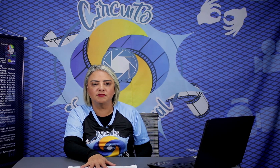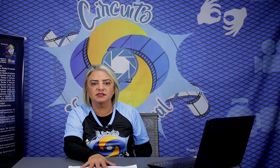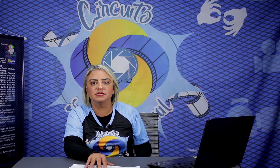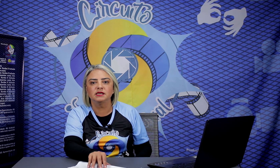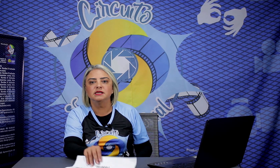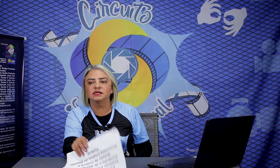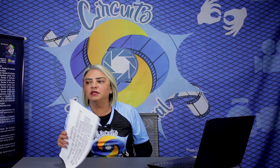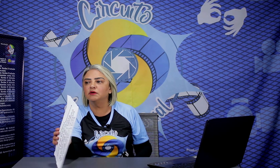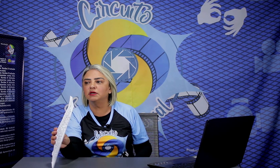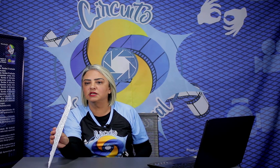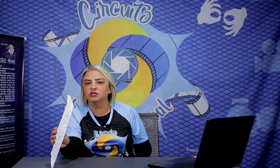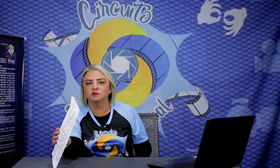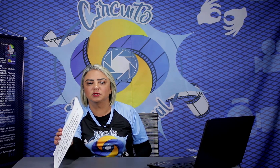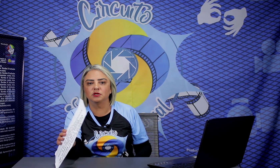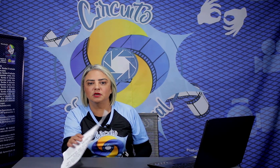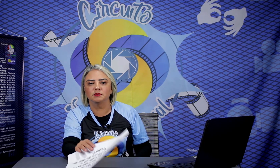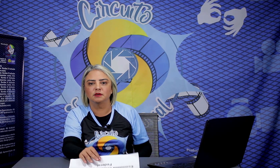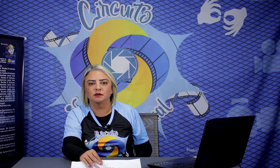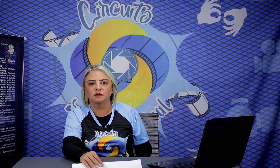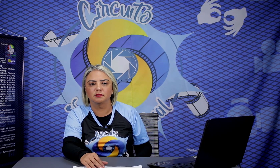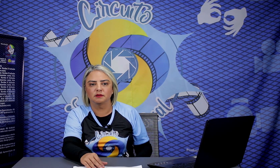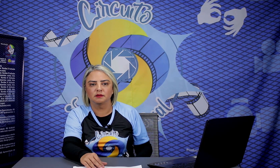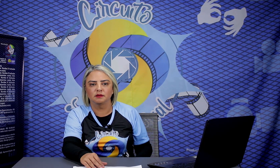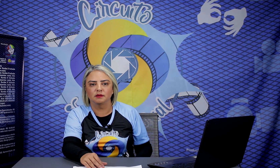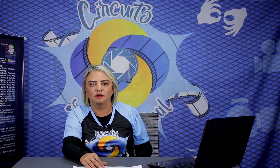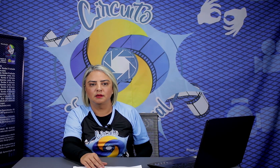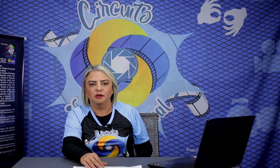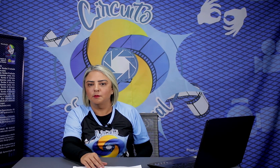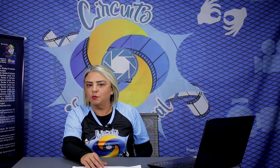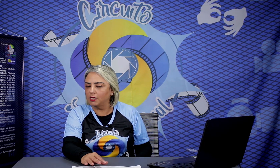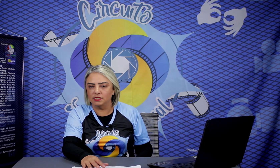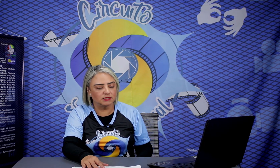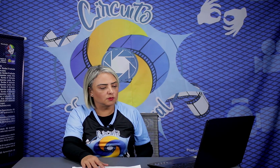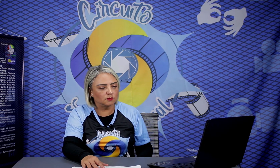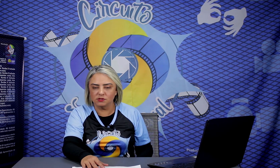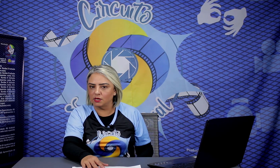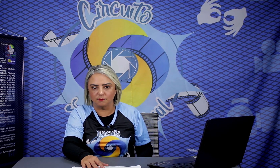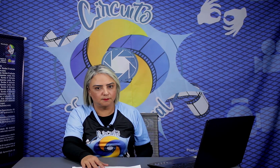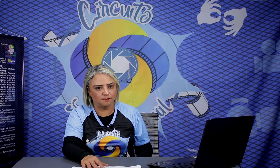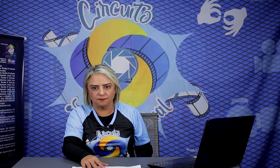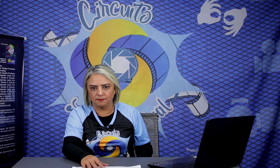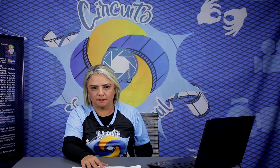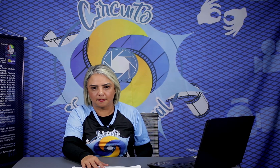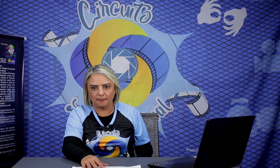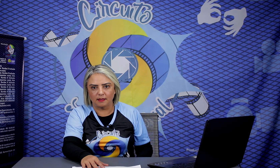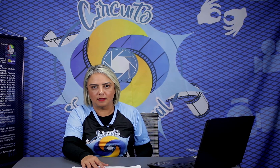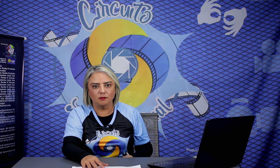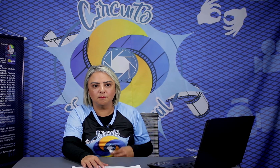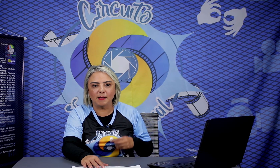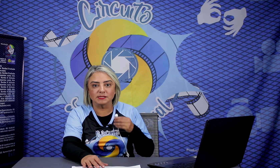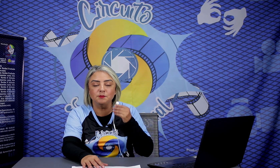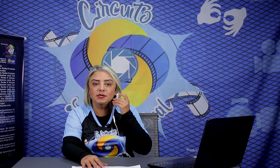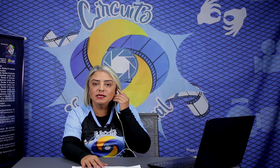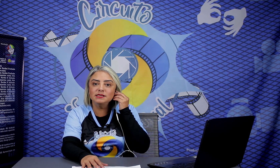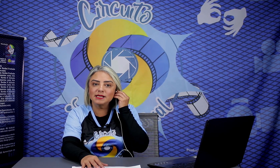assim, você quer dar uma olhadinha no programa? Porque eles não nos dão. Não passa, porque eles